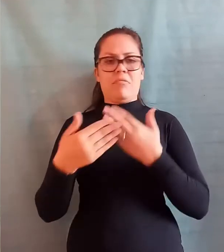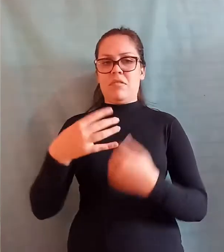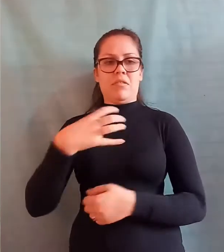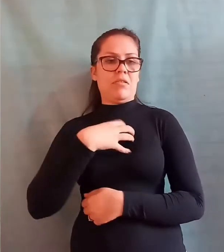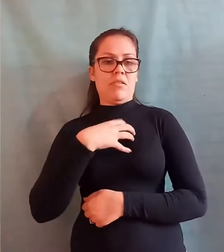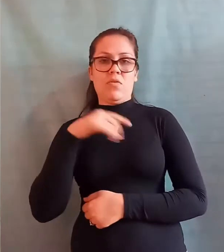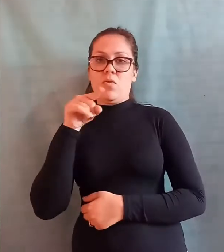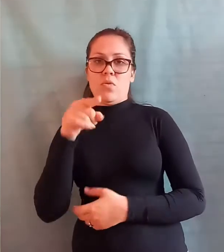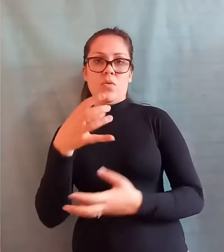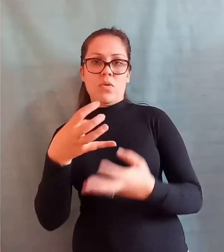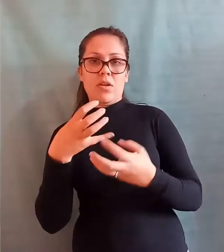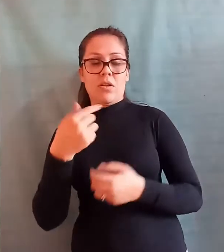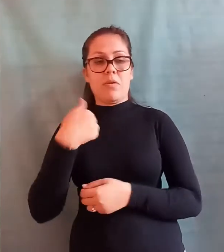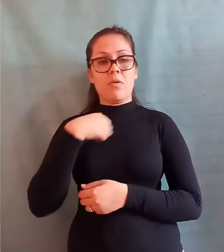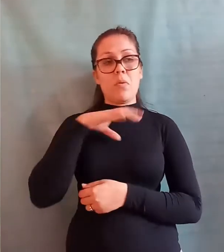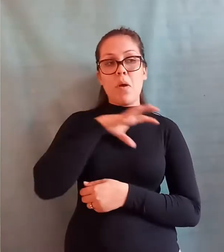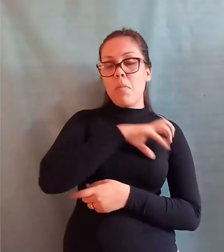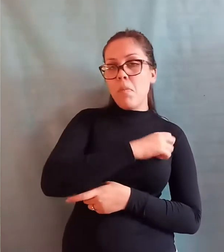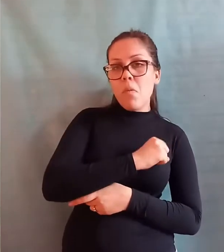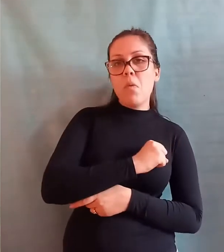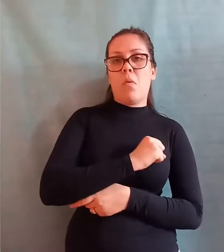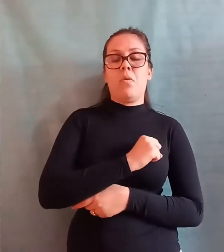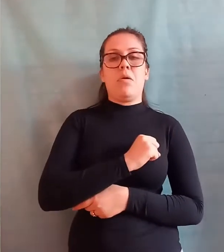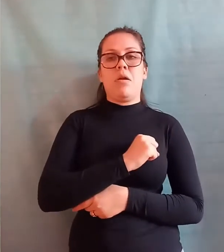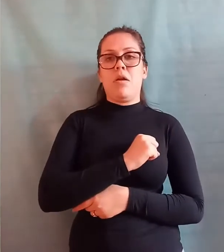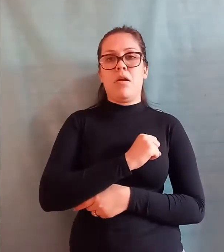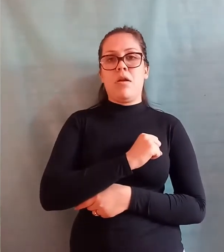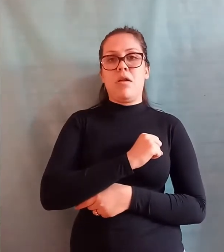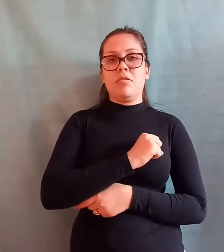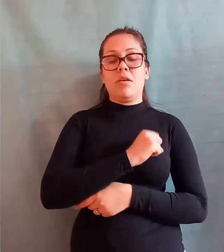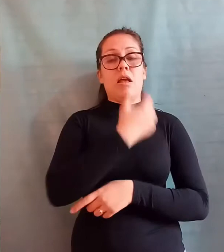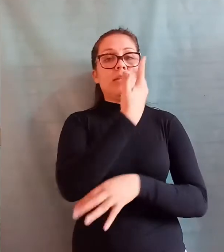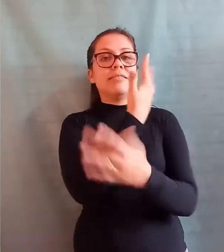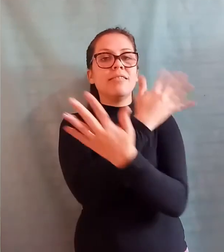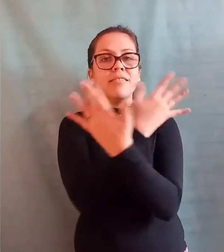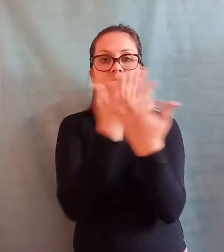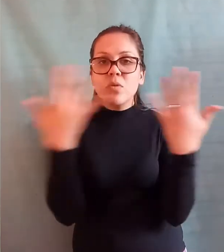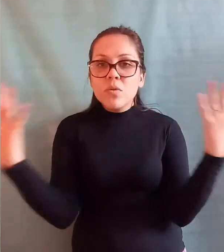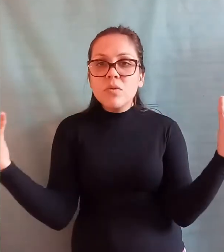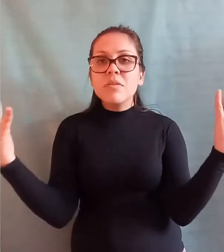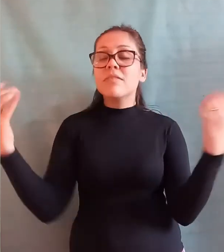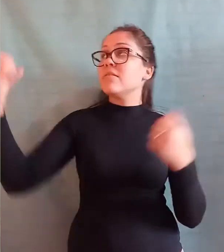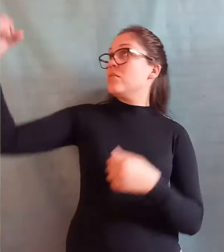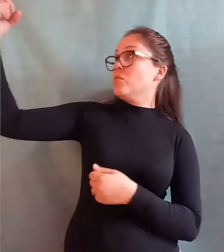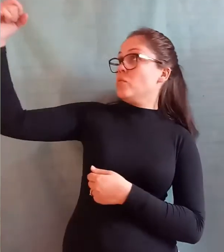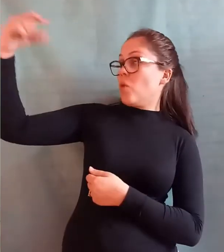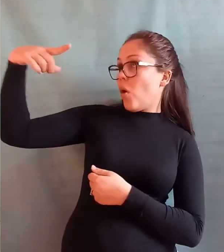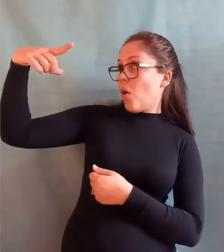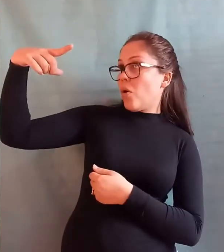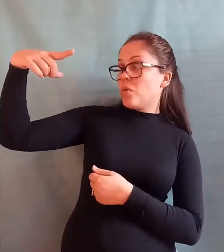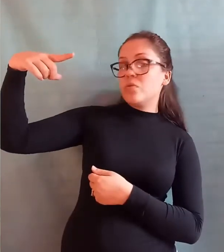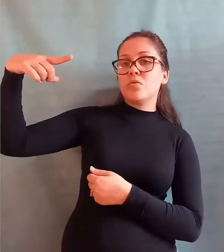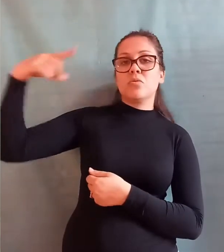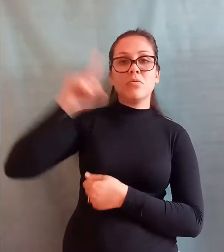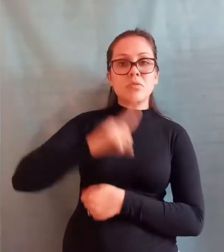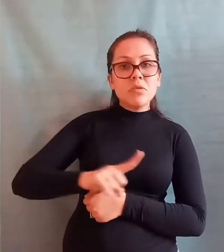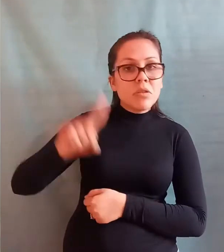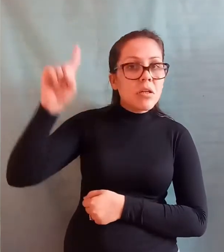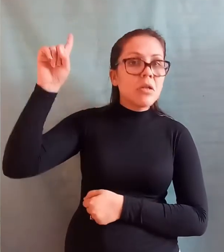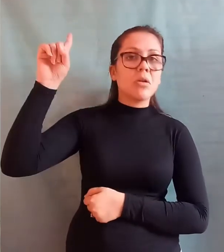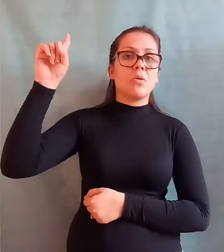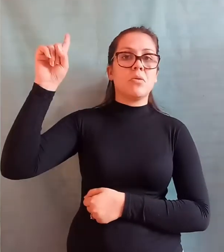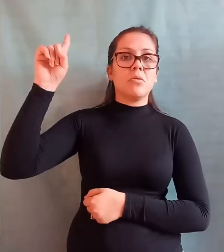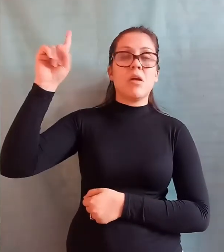quiser. Pode ser o amor, pode ser a natureza, pode ser o sol, pode ser